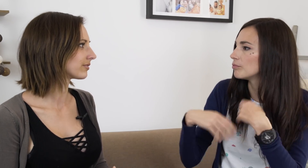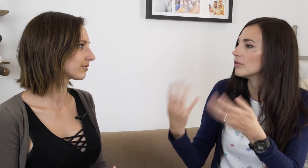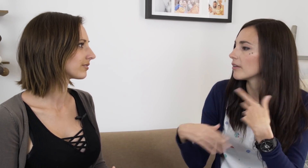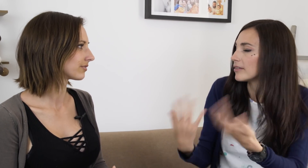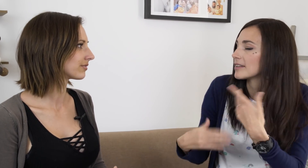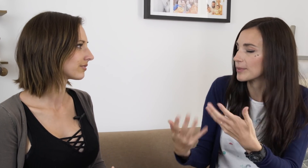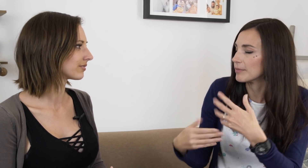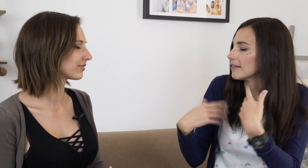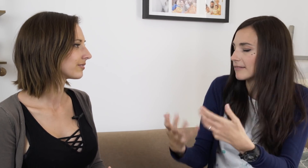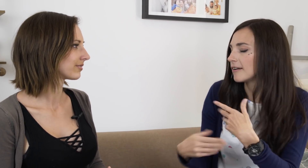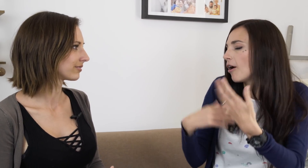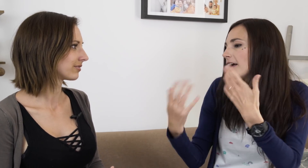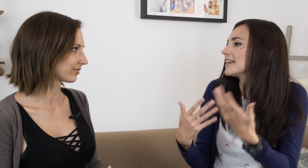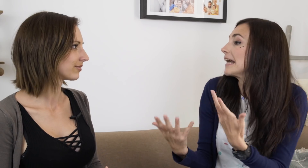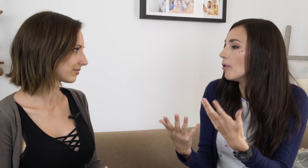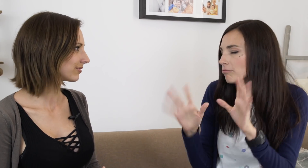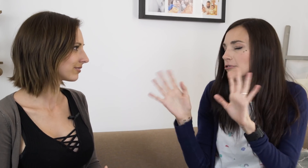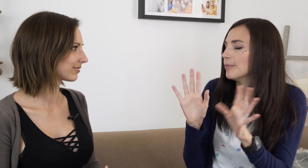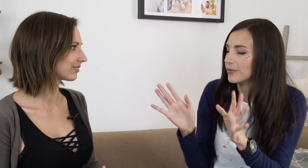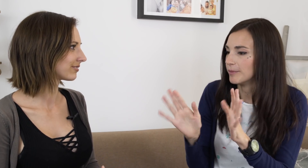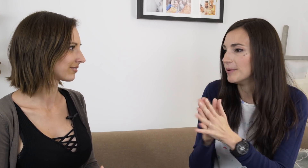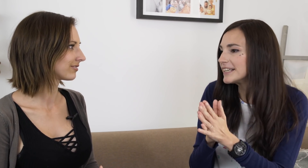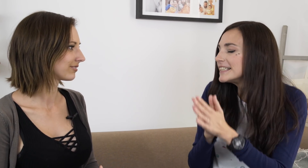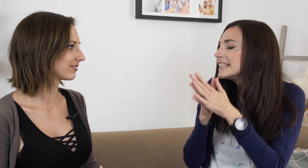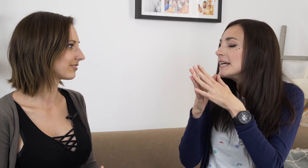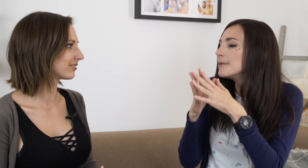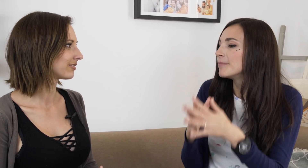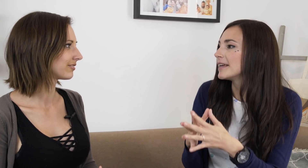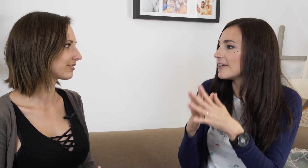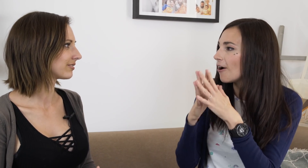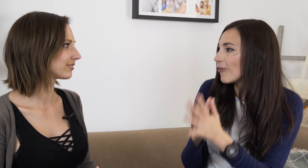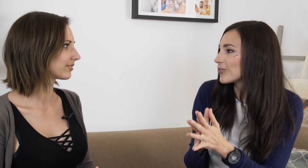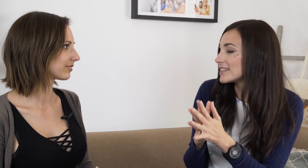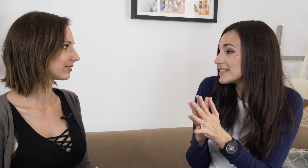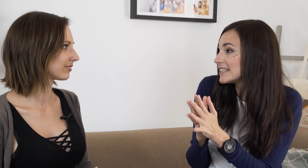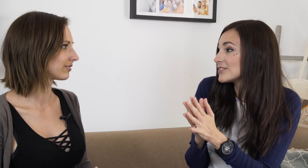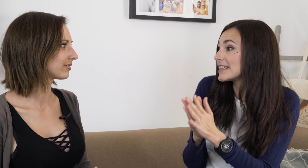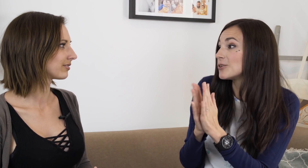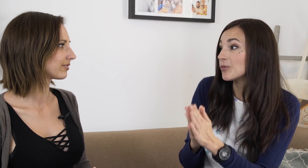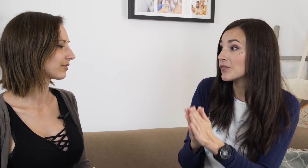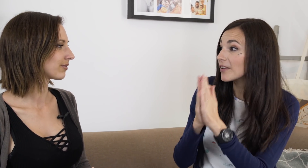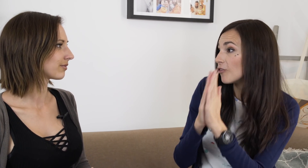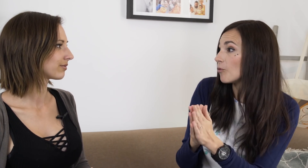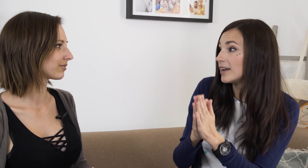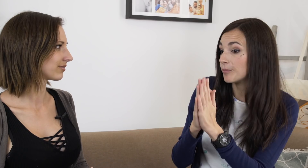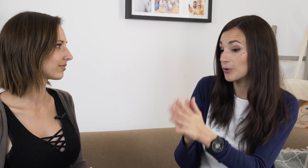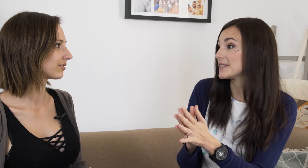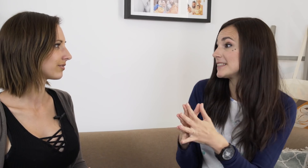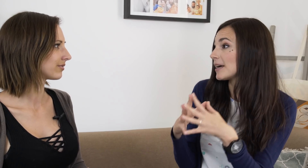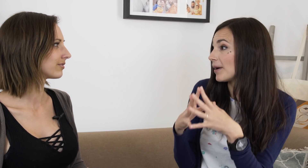pouvoir s'exprimer assez clairement, ça dépend des bébés. Mais en langue des signes, ça commence vers 9 mois, les premiers signes apparaissent